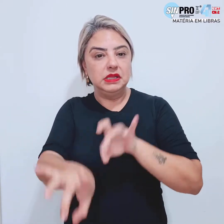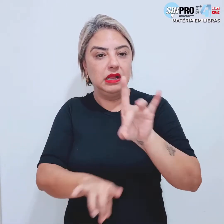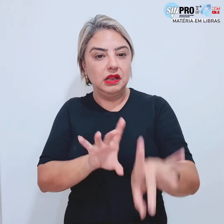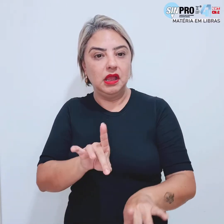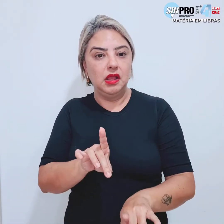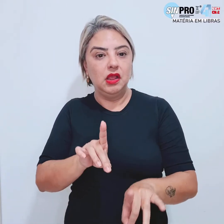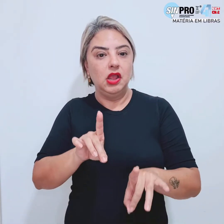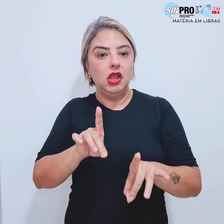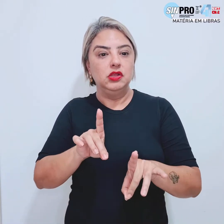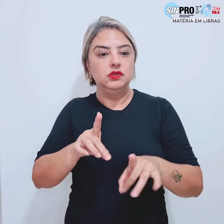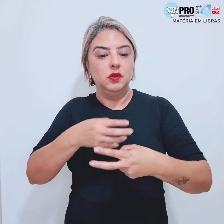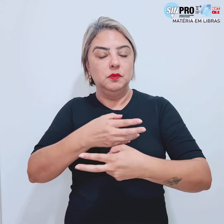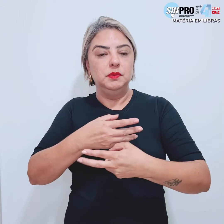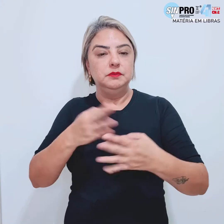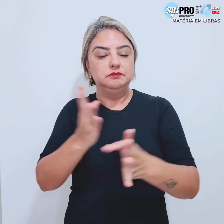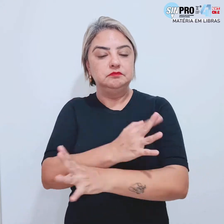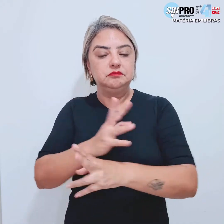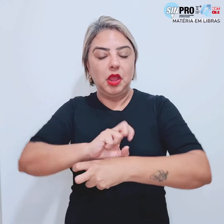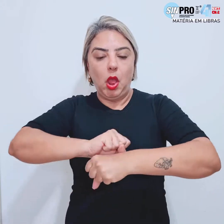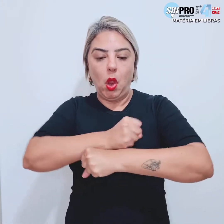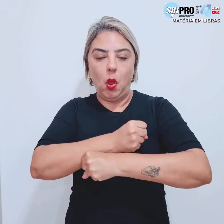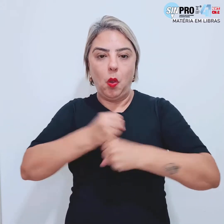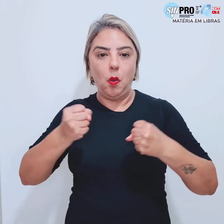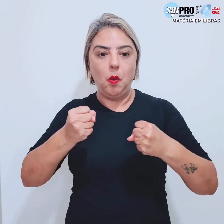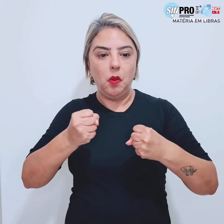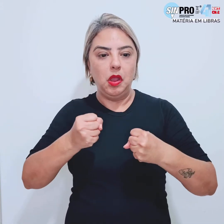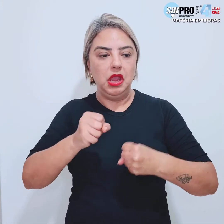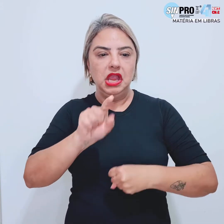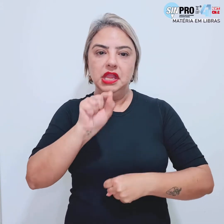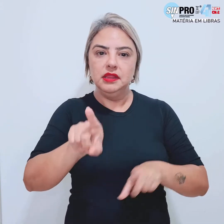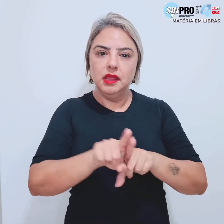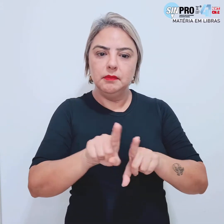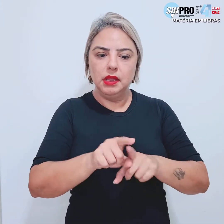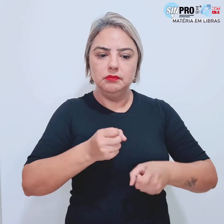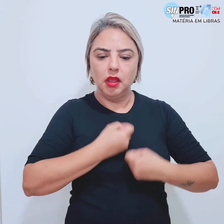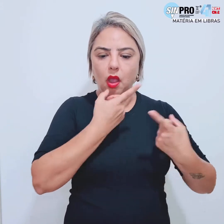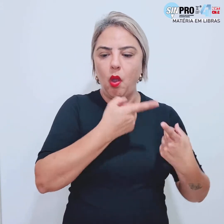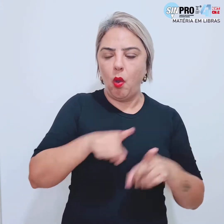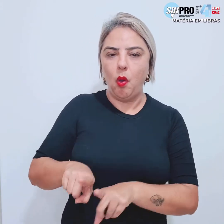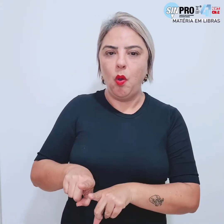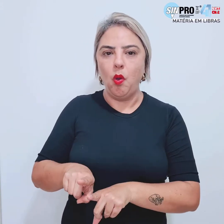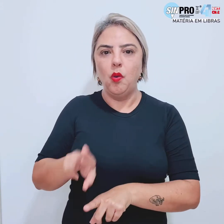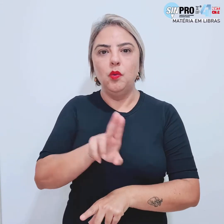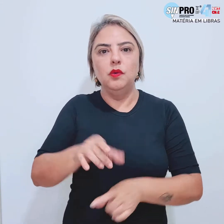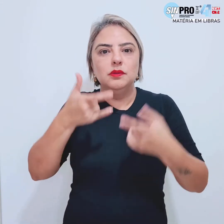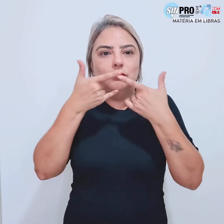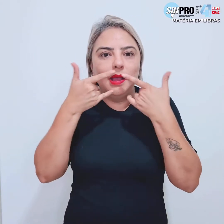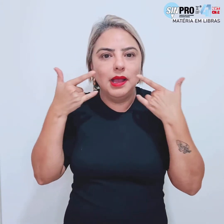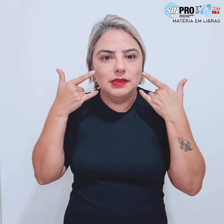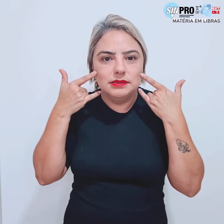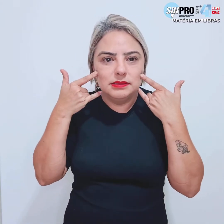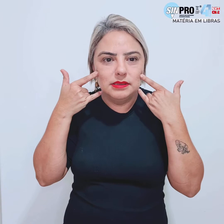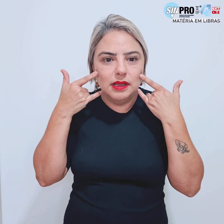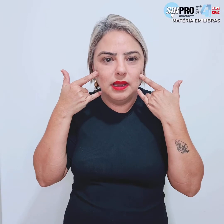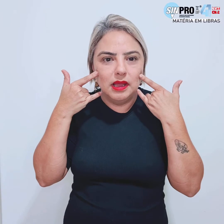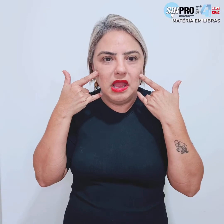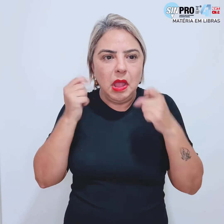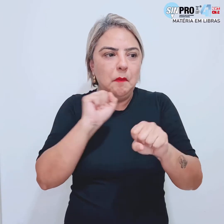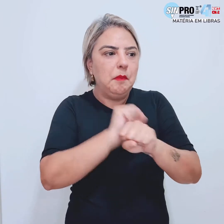sobre lockdowns, de se manifestar contra o uso de máscaras, de brecar